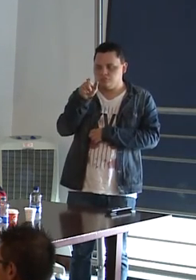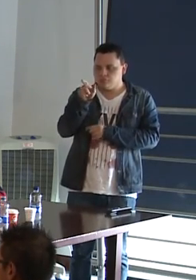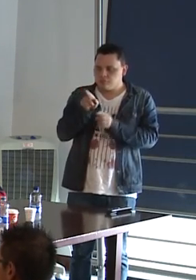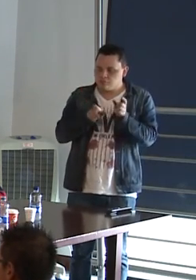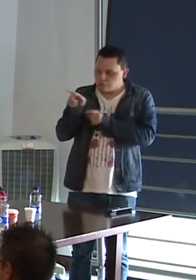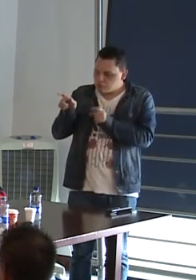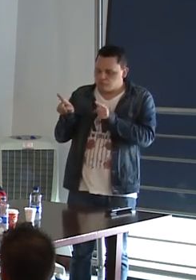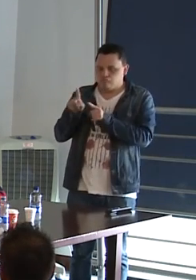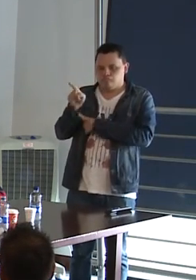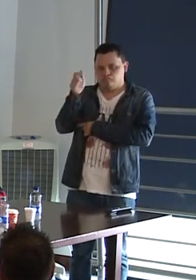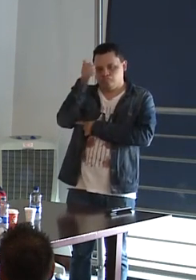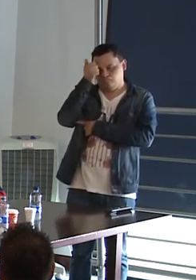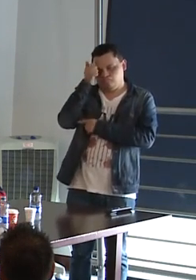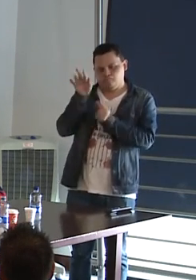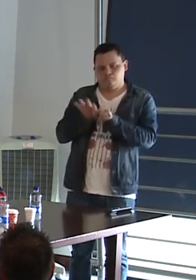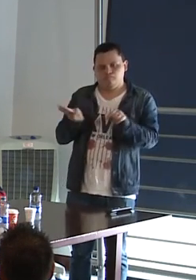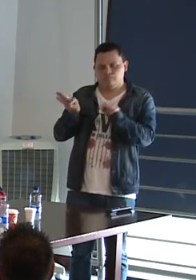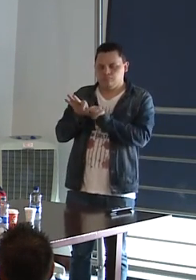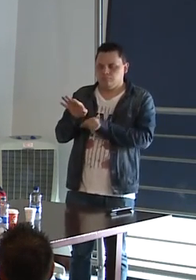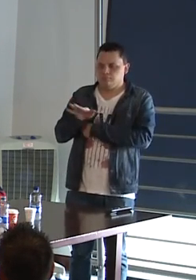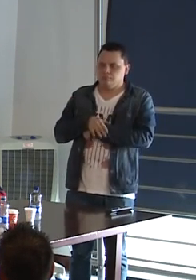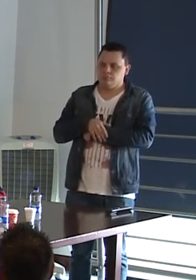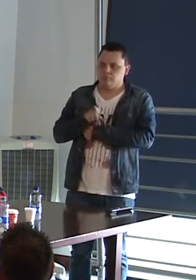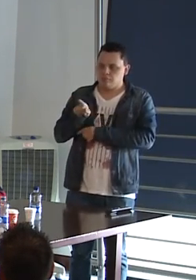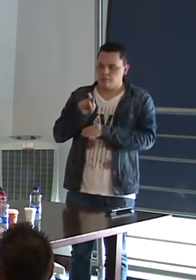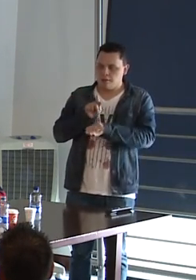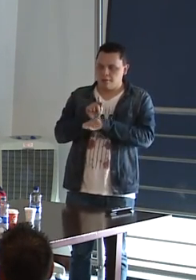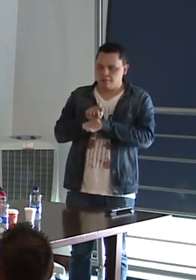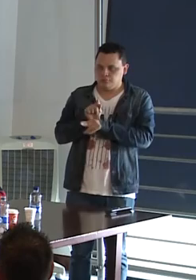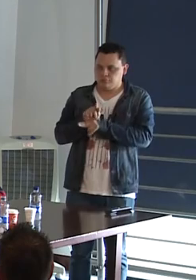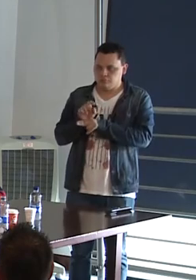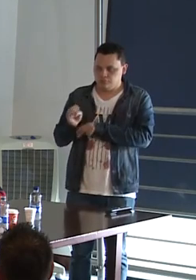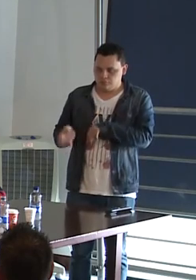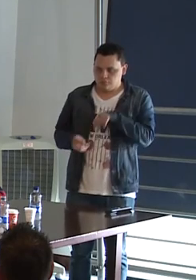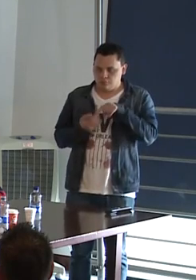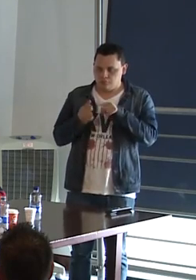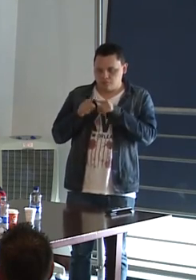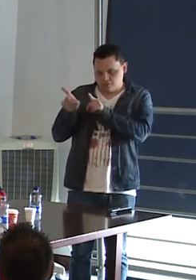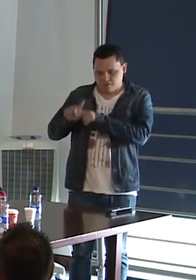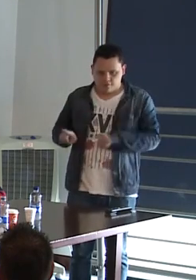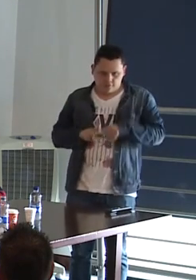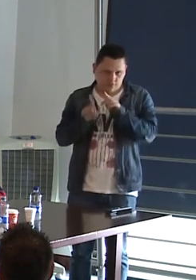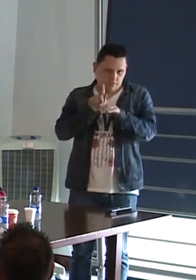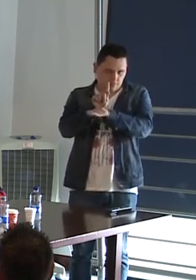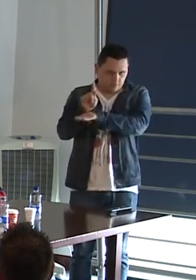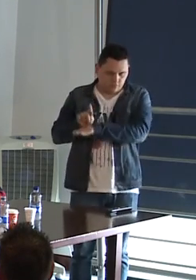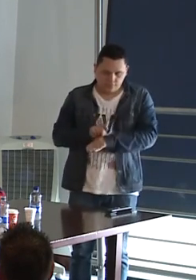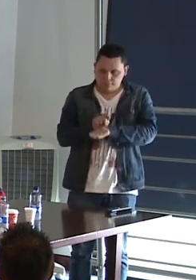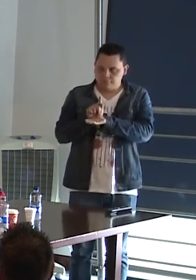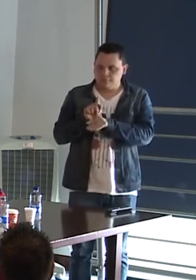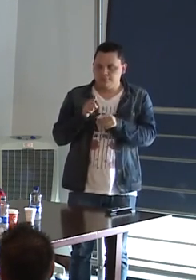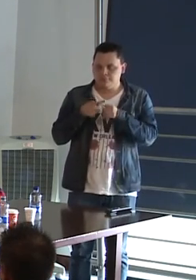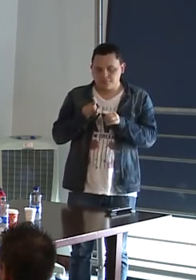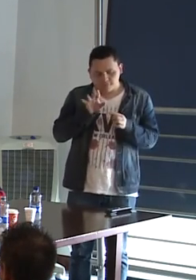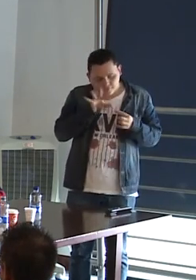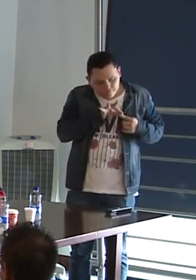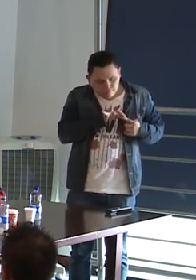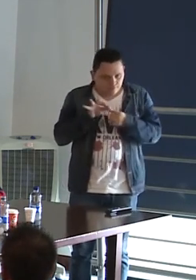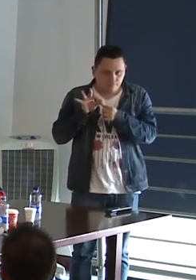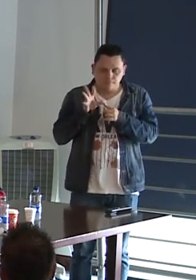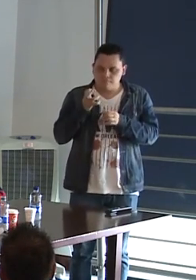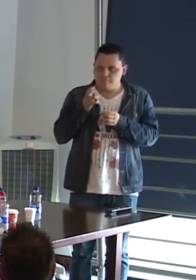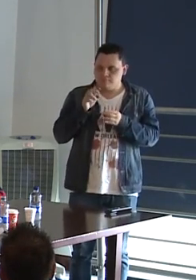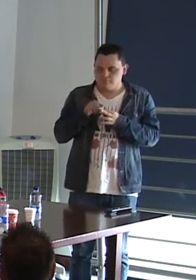varios profesores de la Facultad de Educación y de diversas facultades, pero especialmente